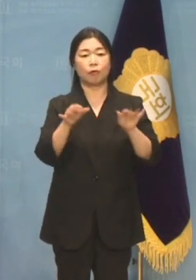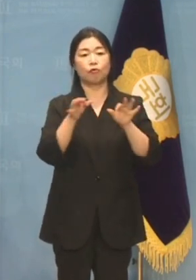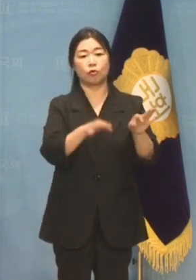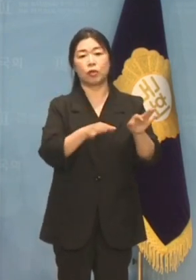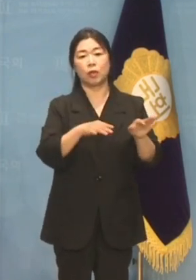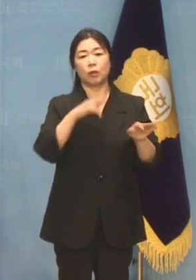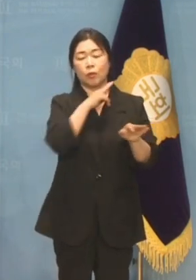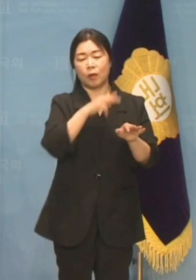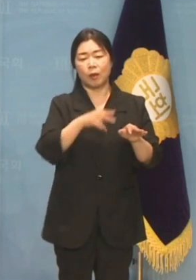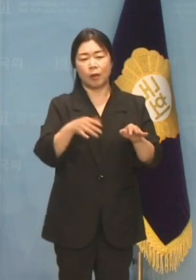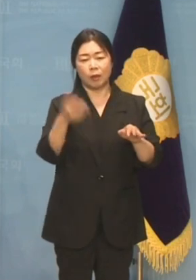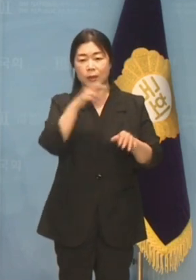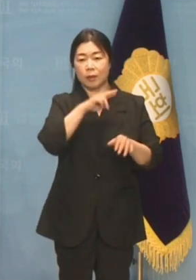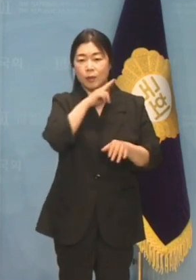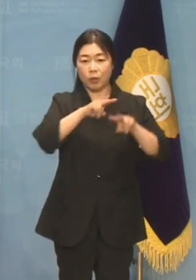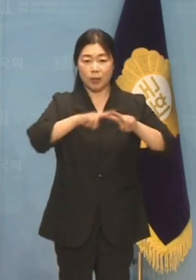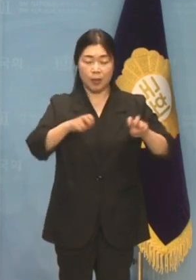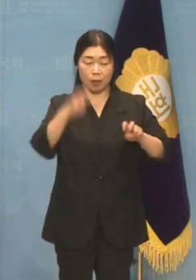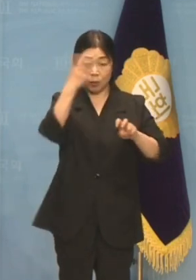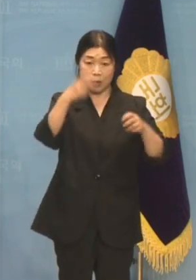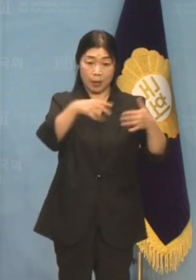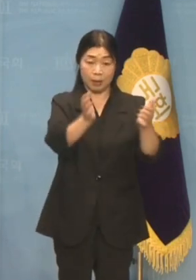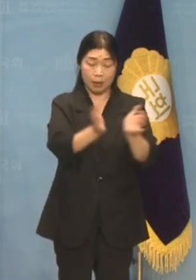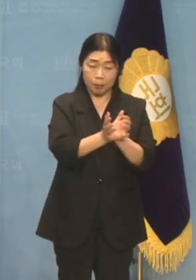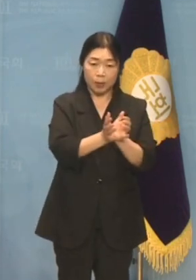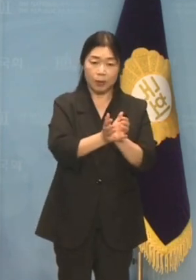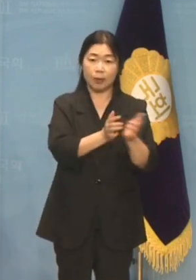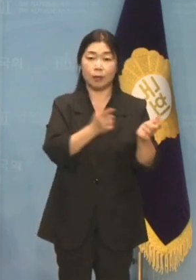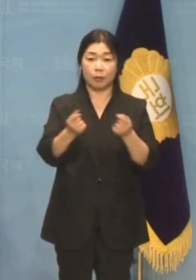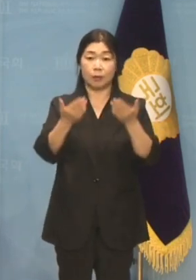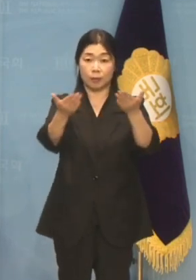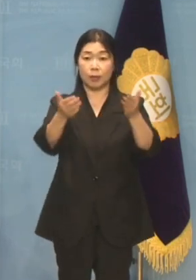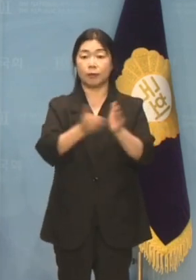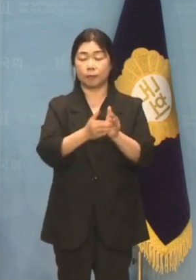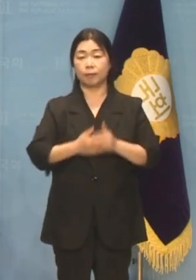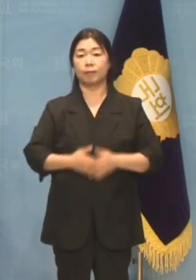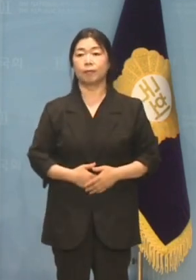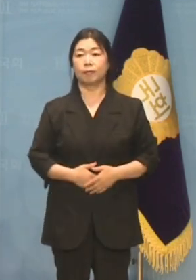땅투기 및 토착 토건비리 의혹 진상조사 TF 감사합니다.